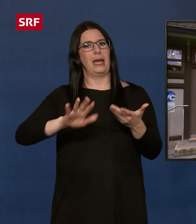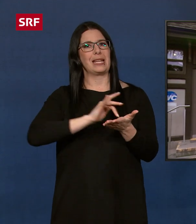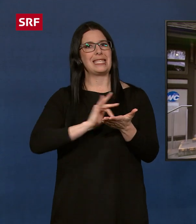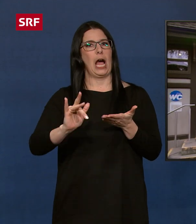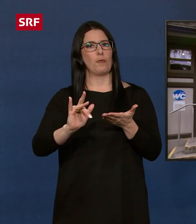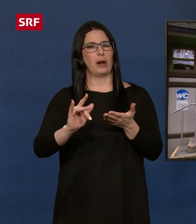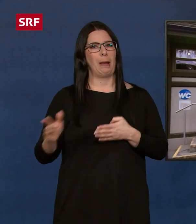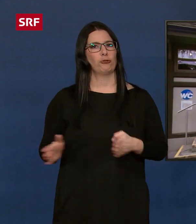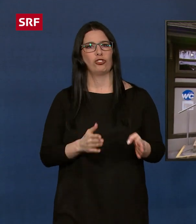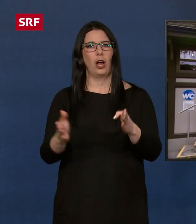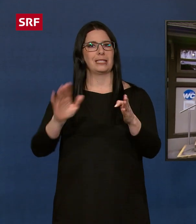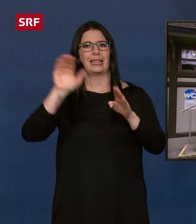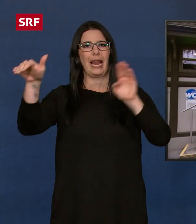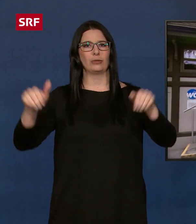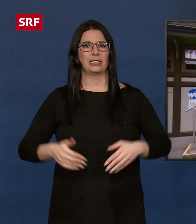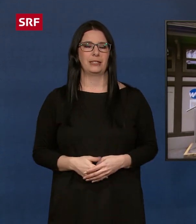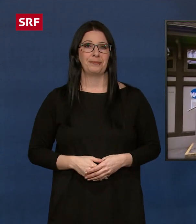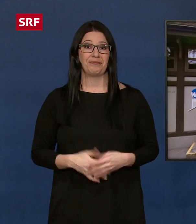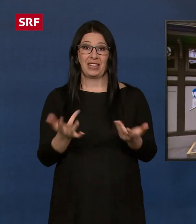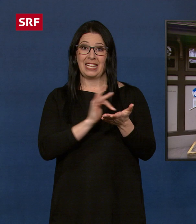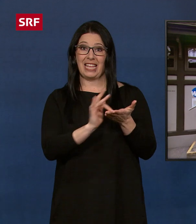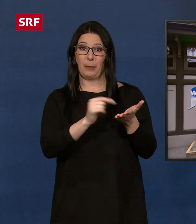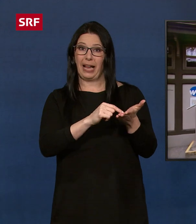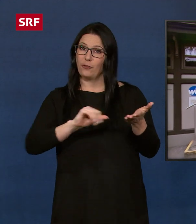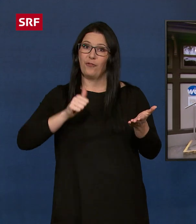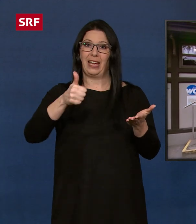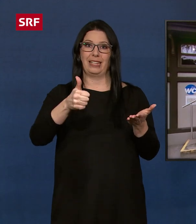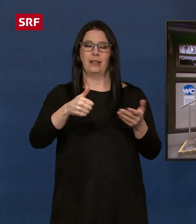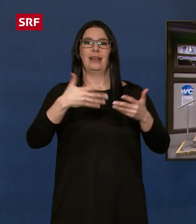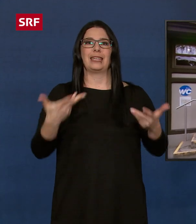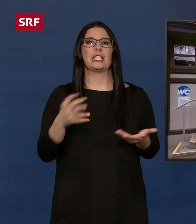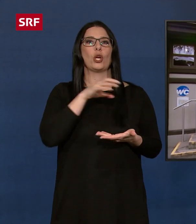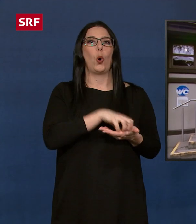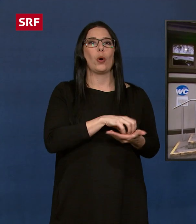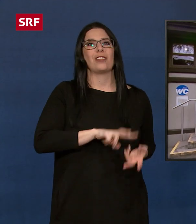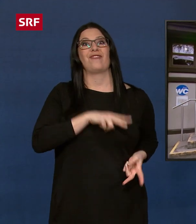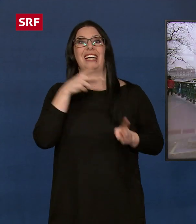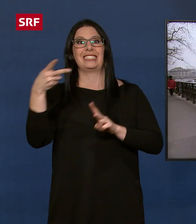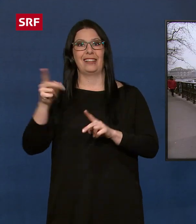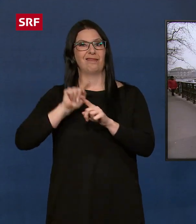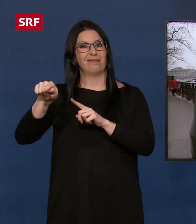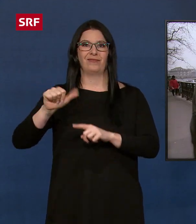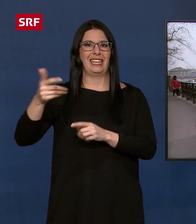Strasse. Und die Sauberkeit ist auch ein ganz wichtiges Thema, an dem Ort, wo wir jetzt zusammen hingehen.